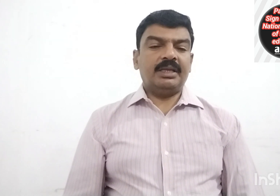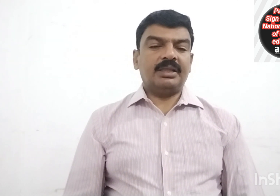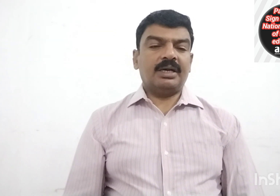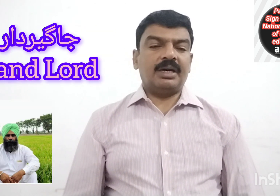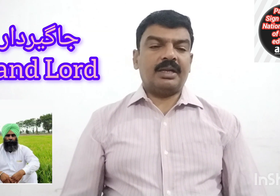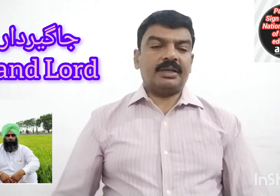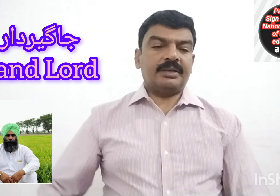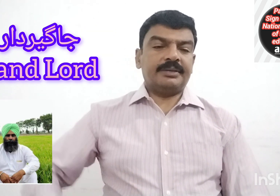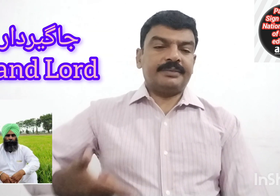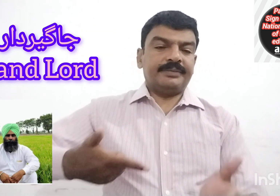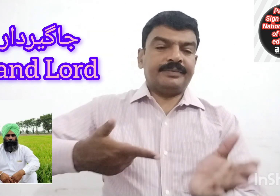जागीरदार,